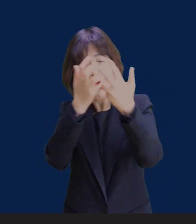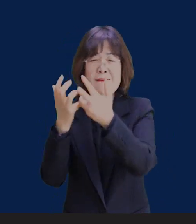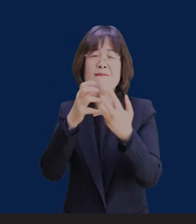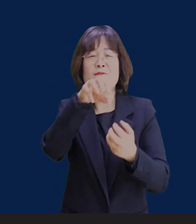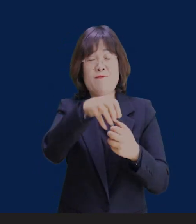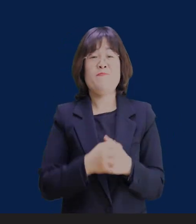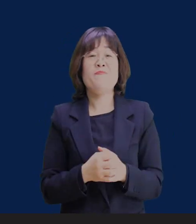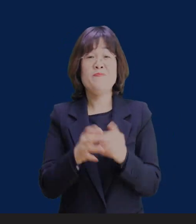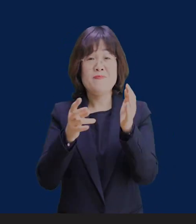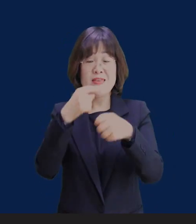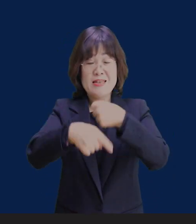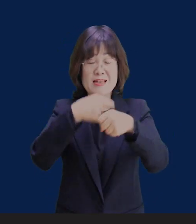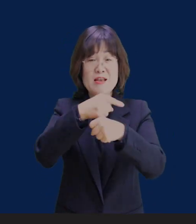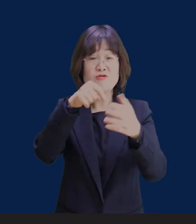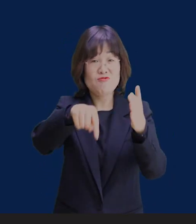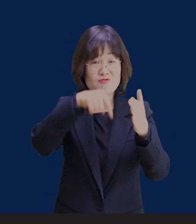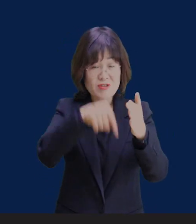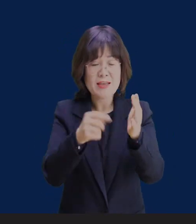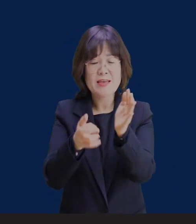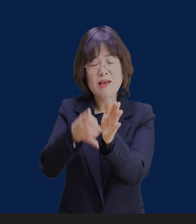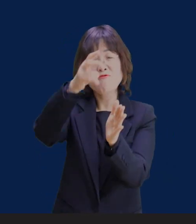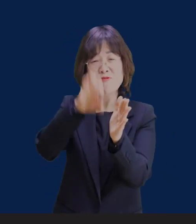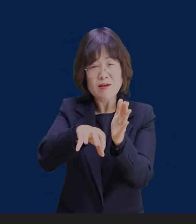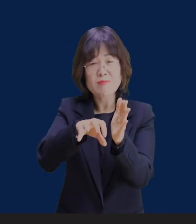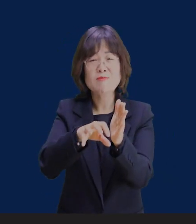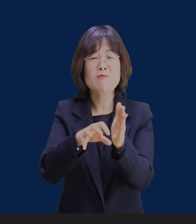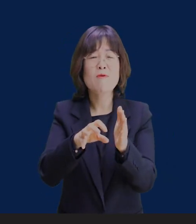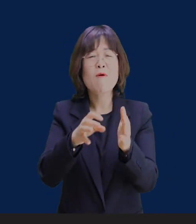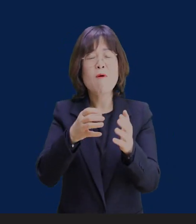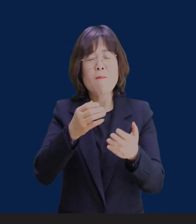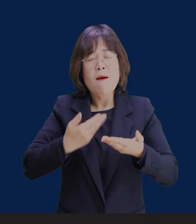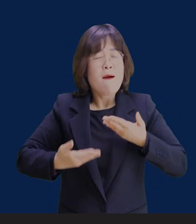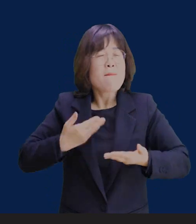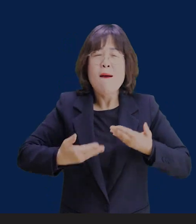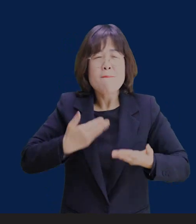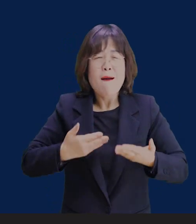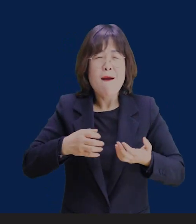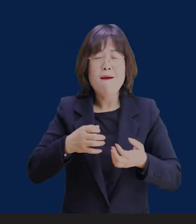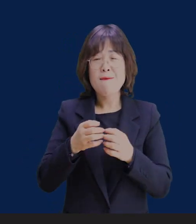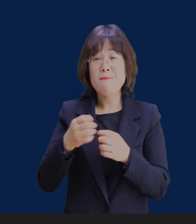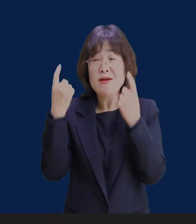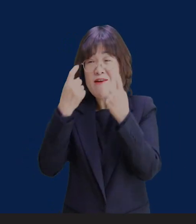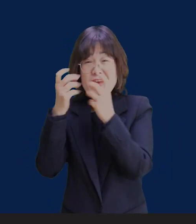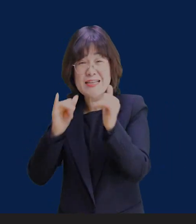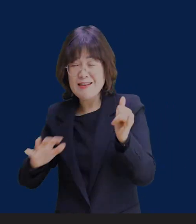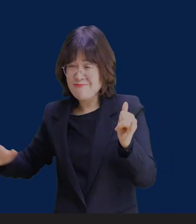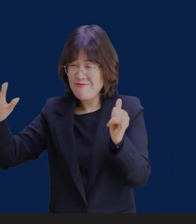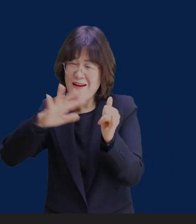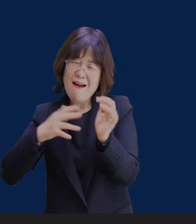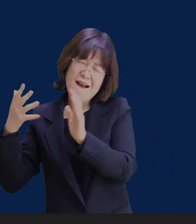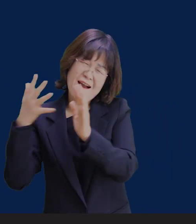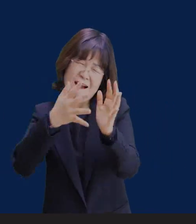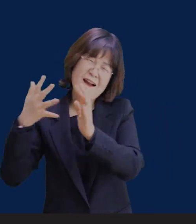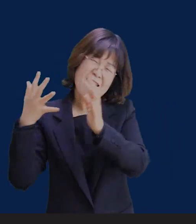위치해 있습니다. 1년 중 예루살렘이 가장 붐비는 시기도 이 시기입니다. 모든 여관은 순례객들로